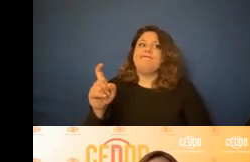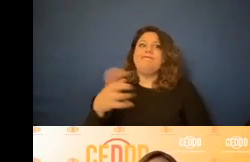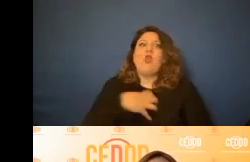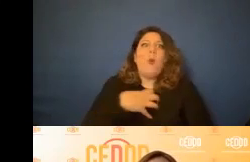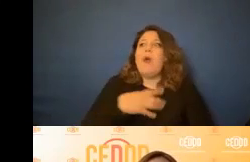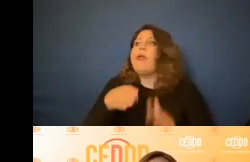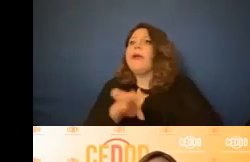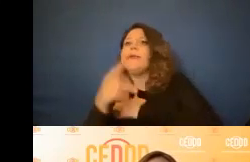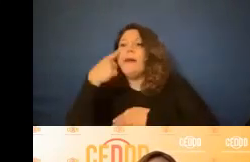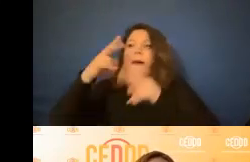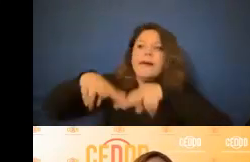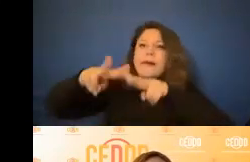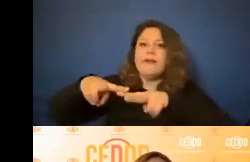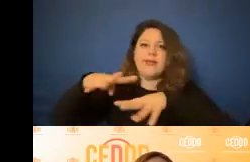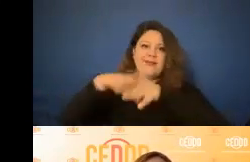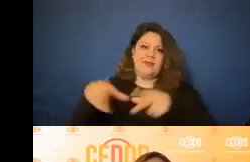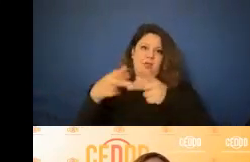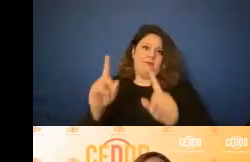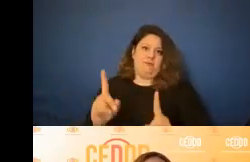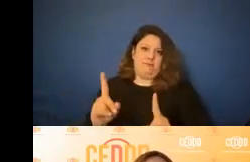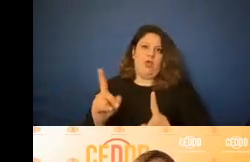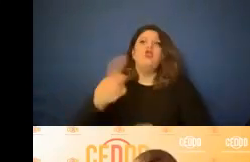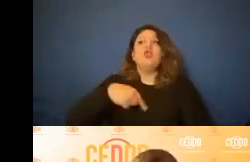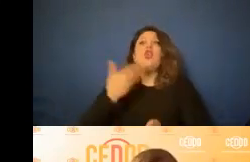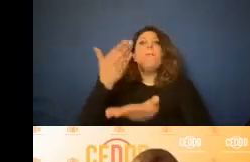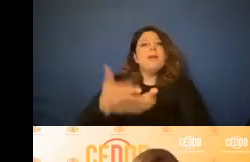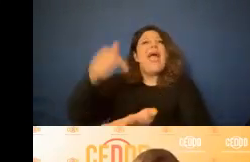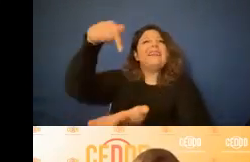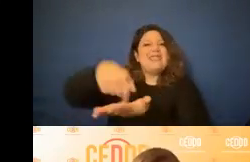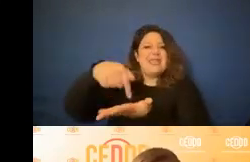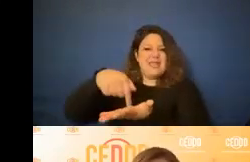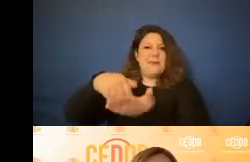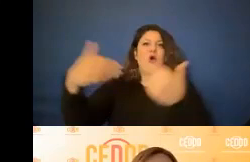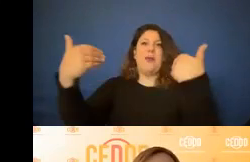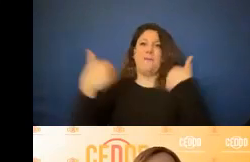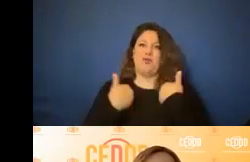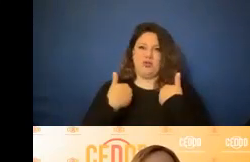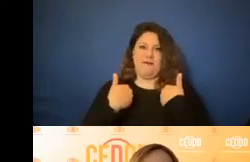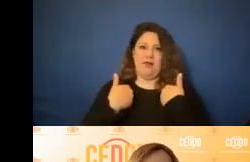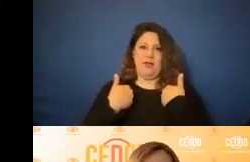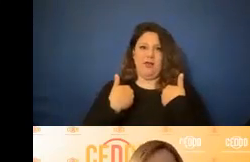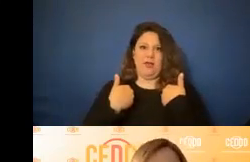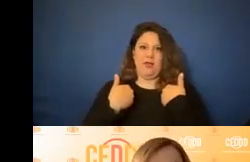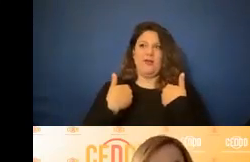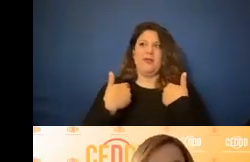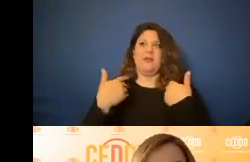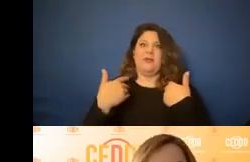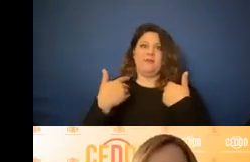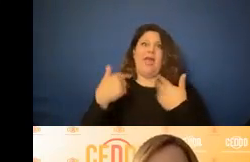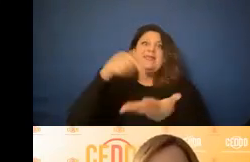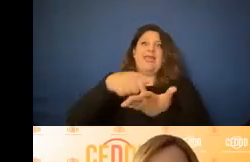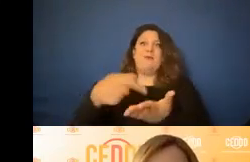revisarlo. Pero eso sí, les exigimos que sean responsables también del ciberbullying cuando no pueden ni observarlo. ¿De